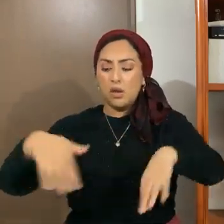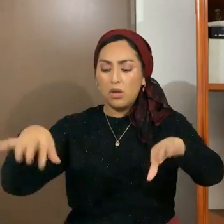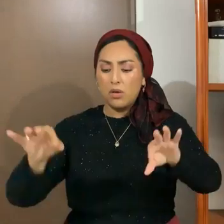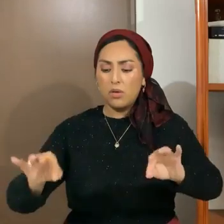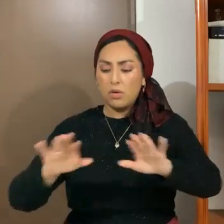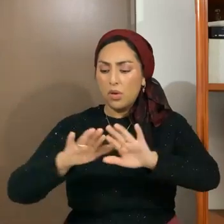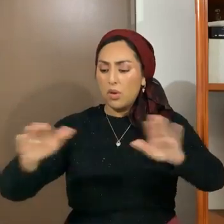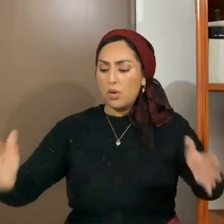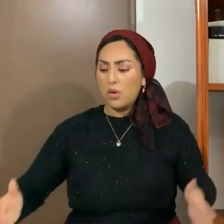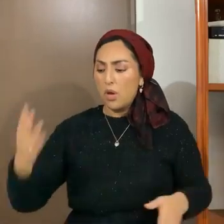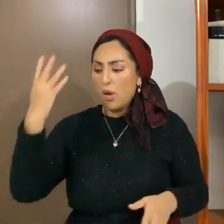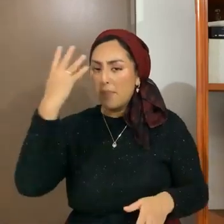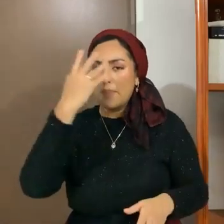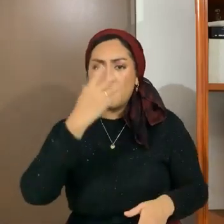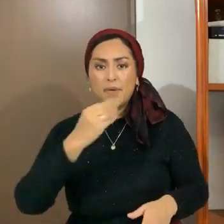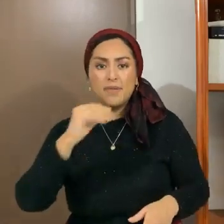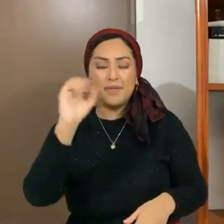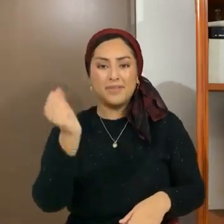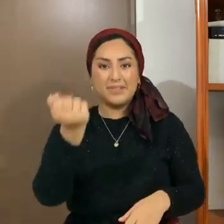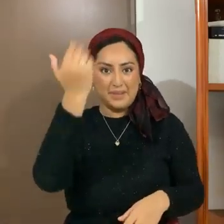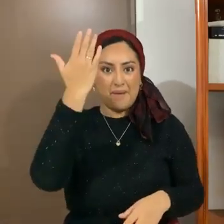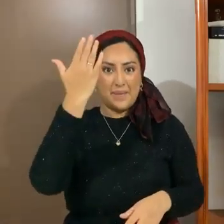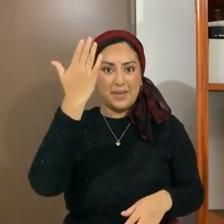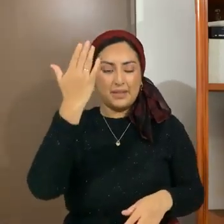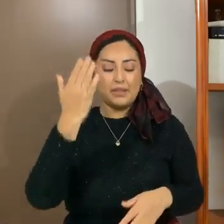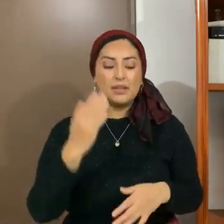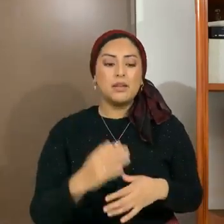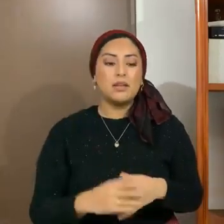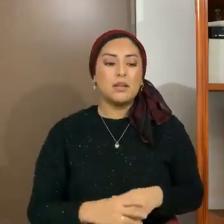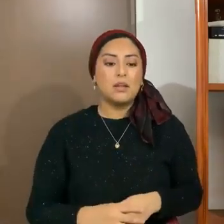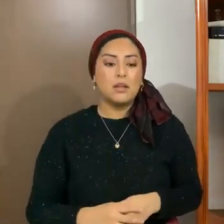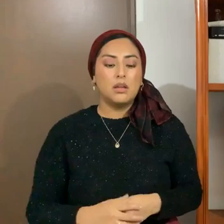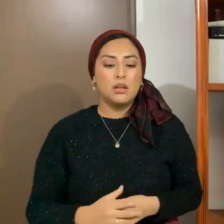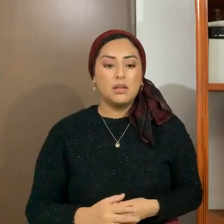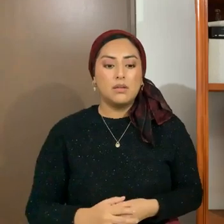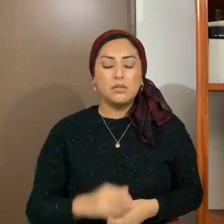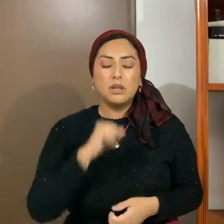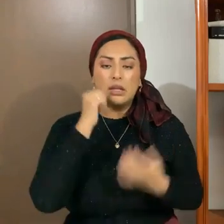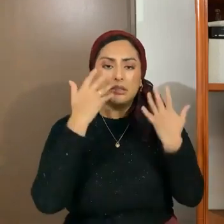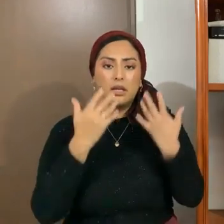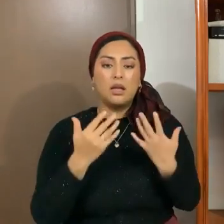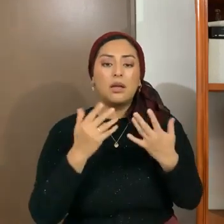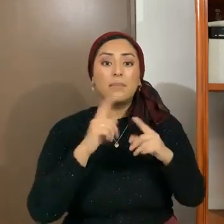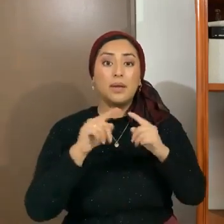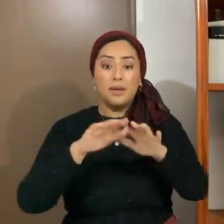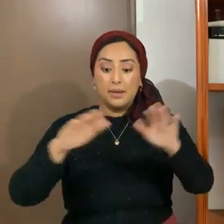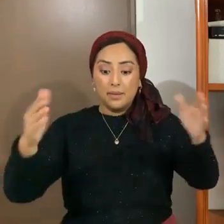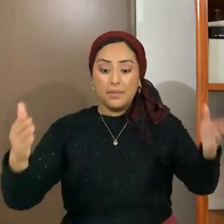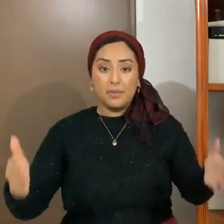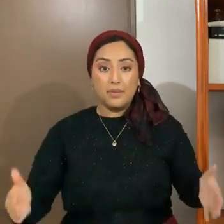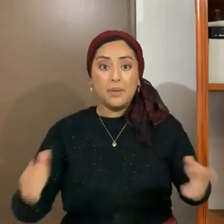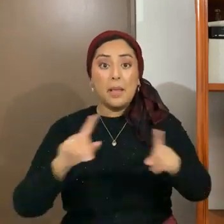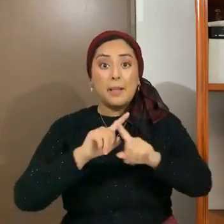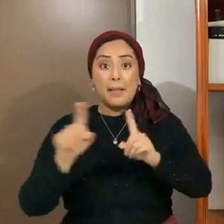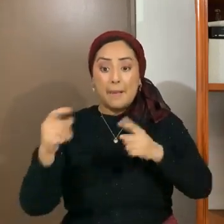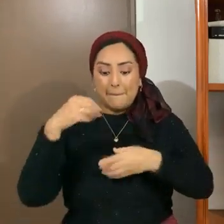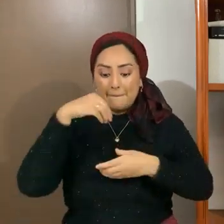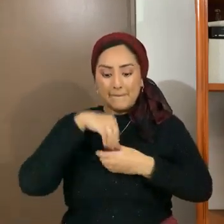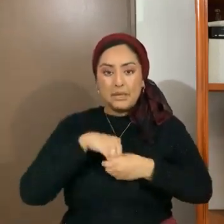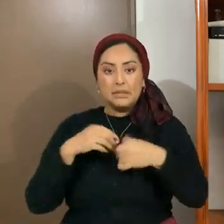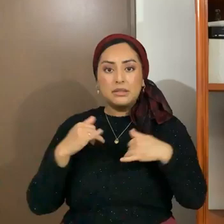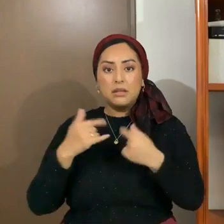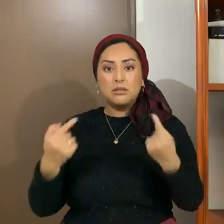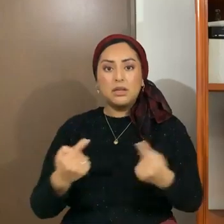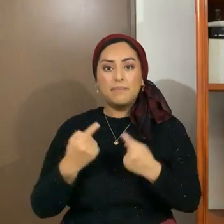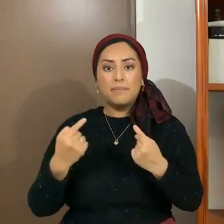Lamentablemente muchos preparan su mesa de Shabbat, y no es que sea lamentable preparar la mesa de Shabbat, sino que la preparan con impiedad, con